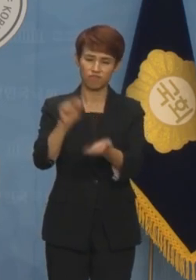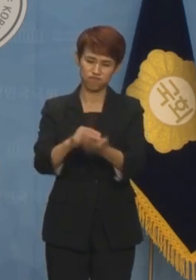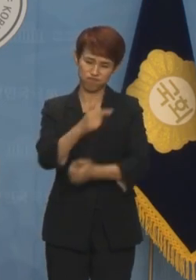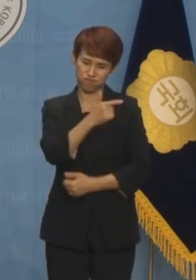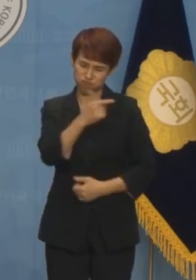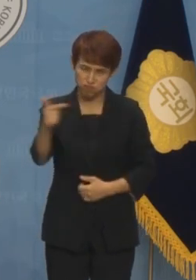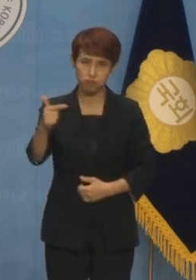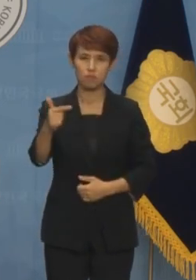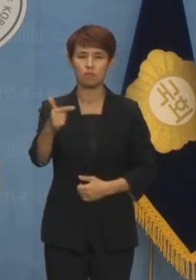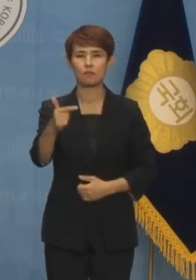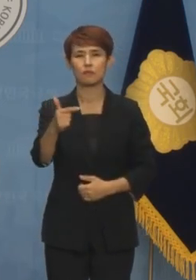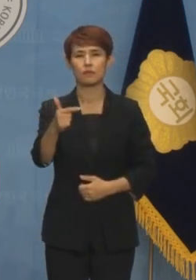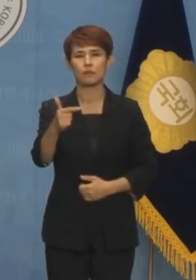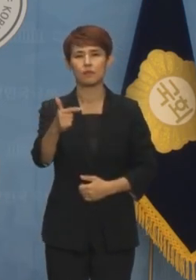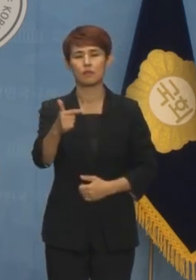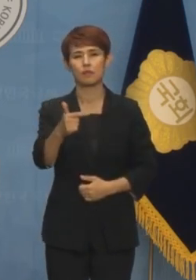비판을